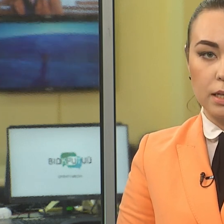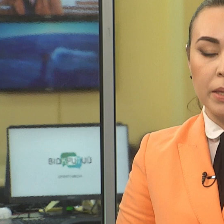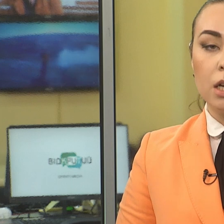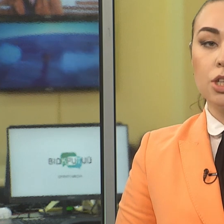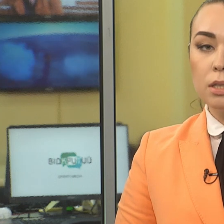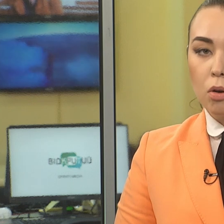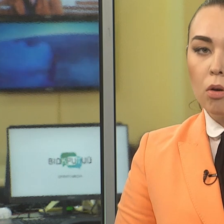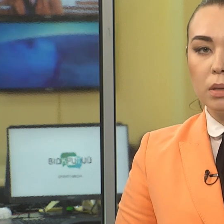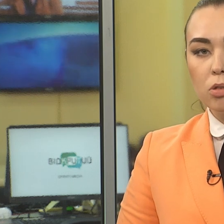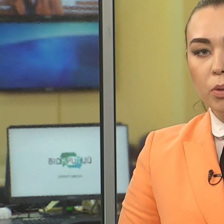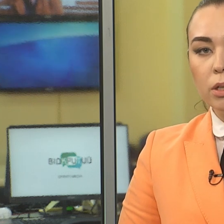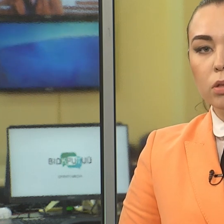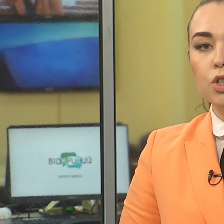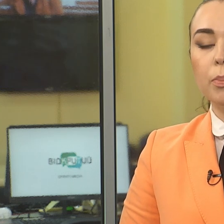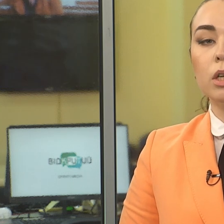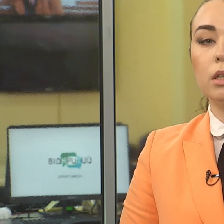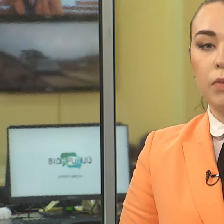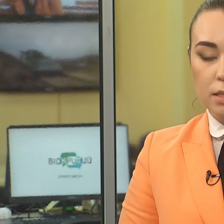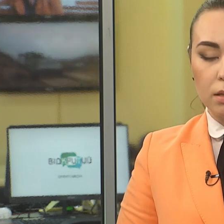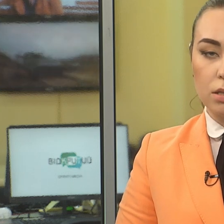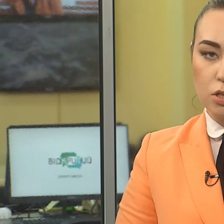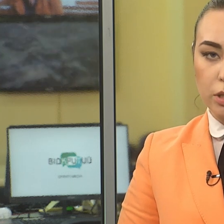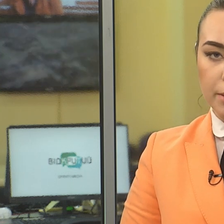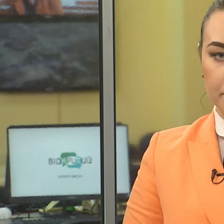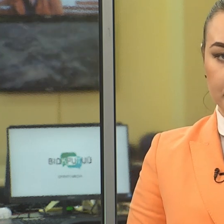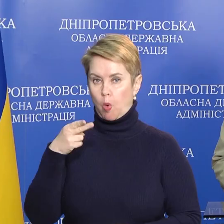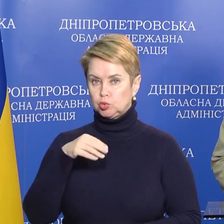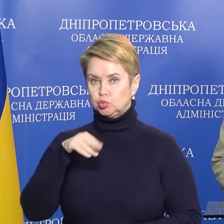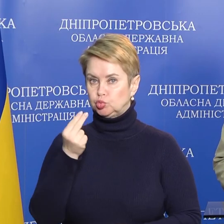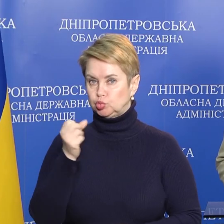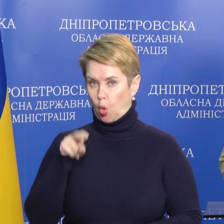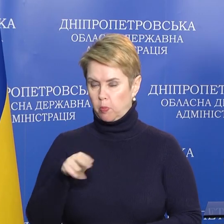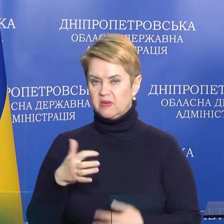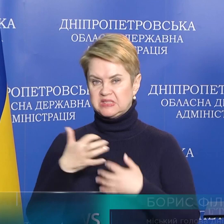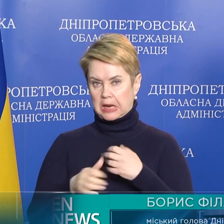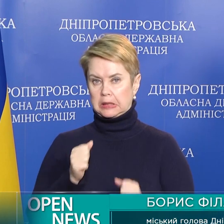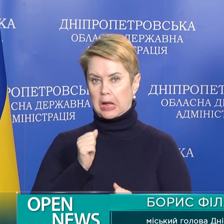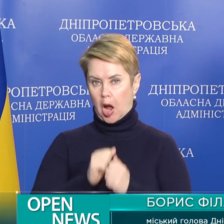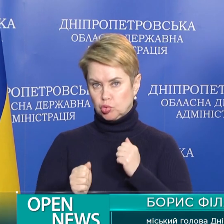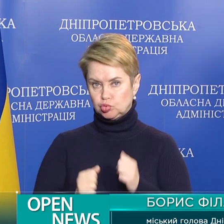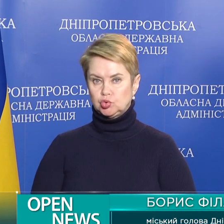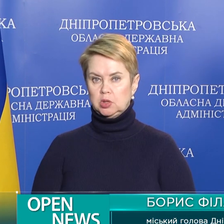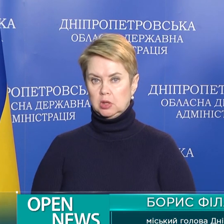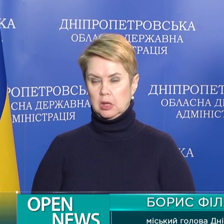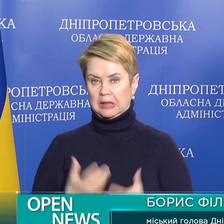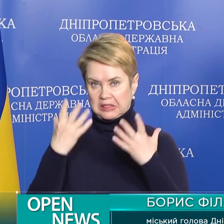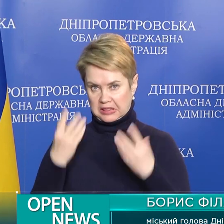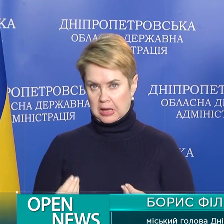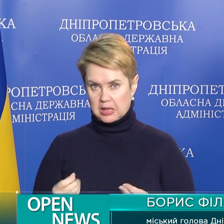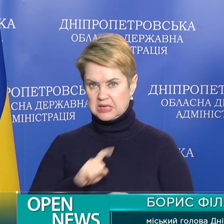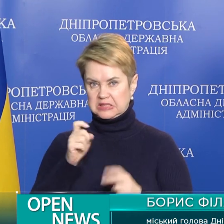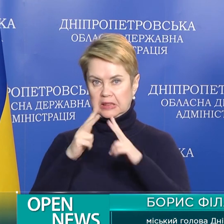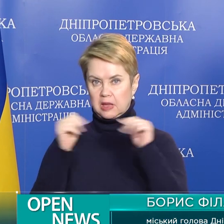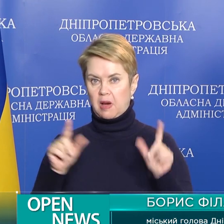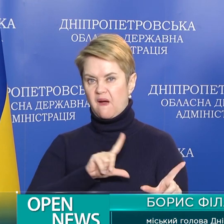березня. Через нього місто покинули вже понад 20 тисяч людей. В середньому кожен день з